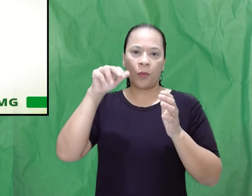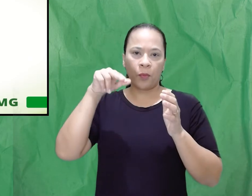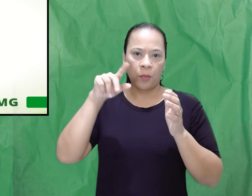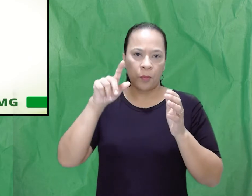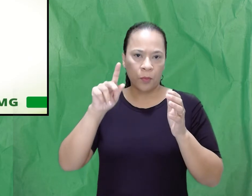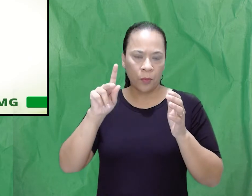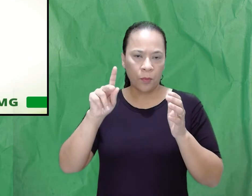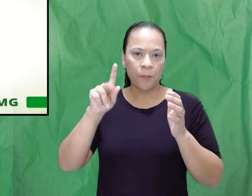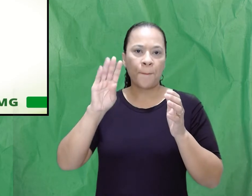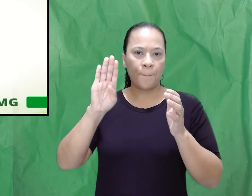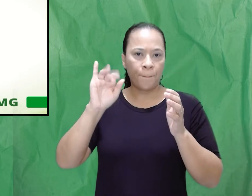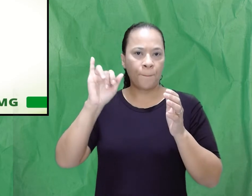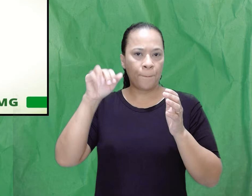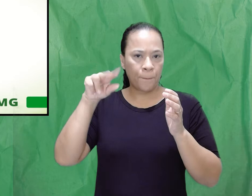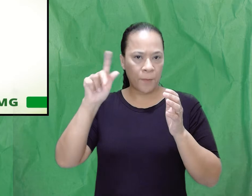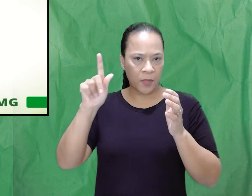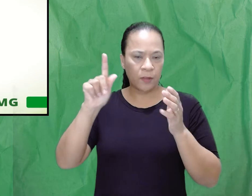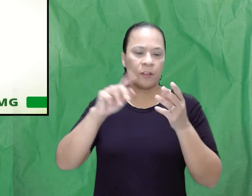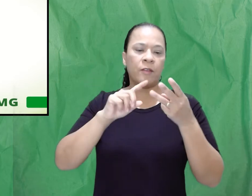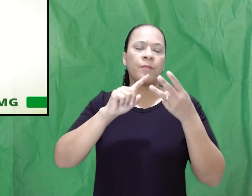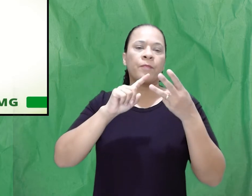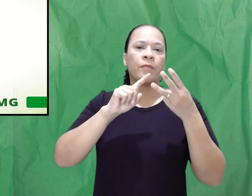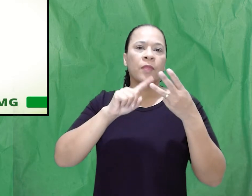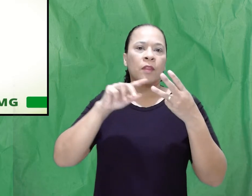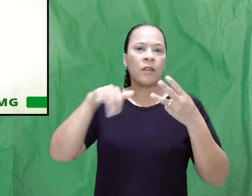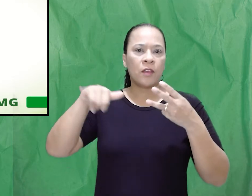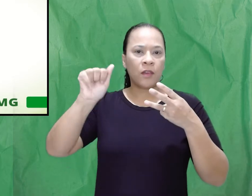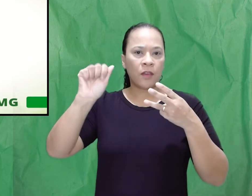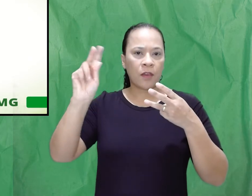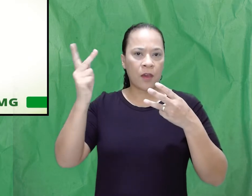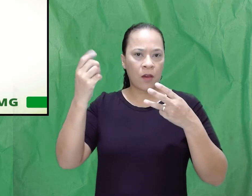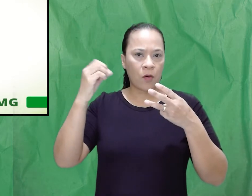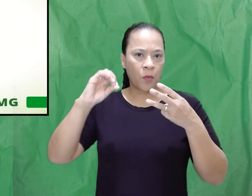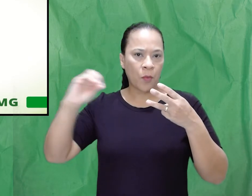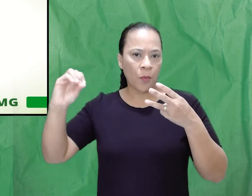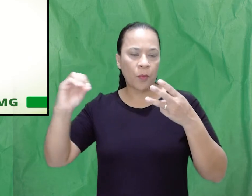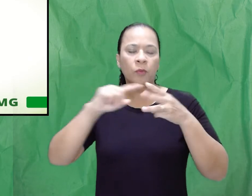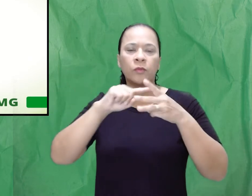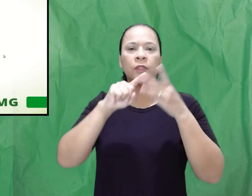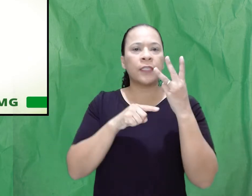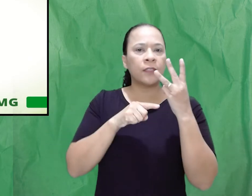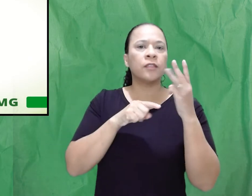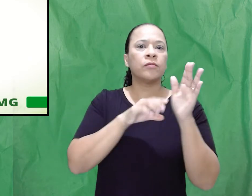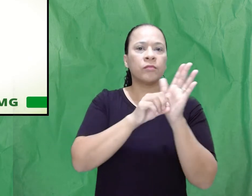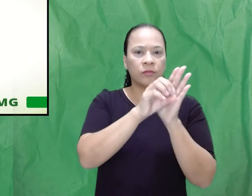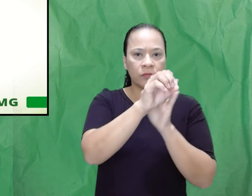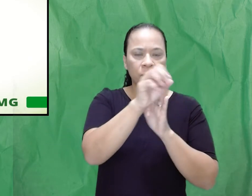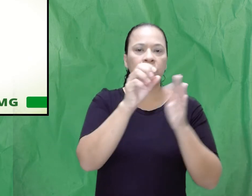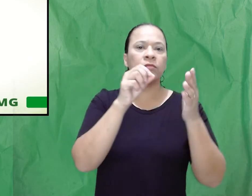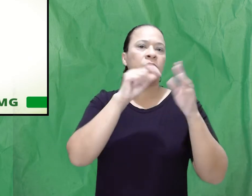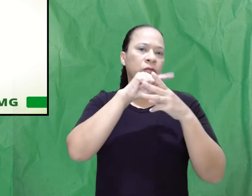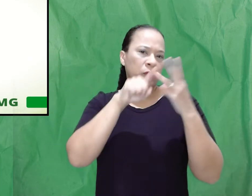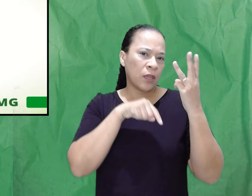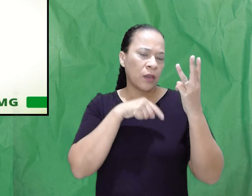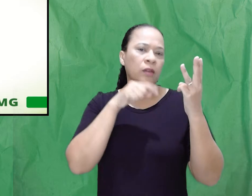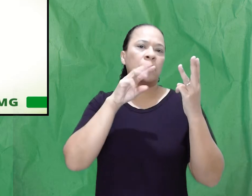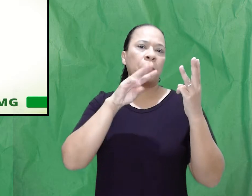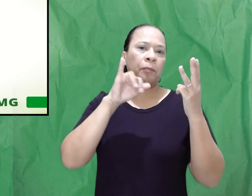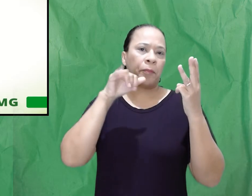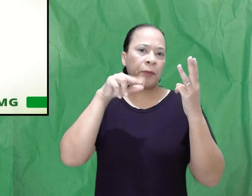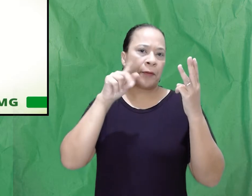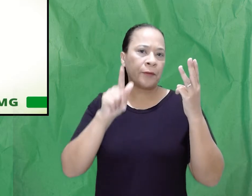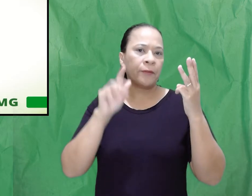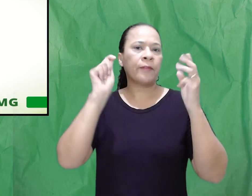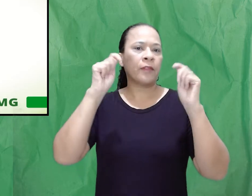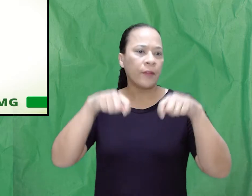Normalmente um site, tem alguns elementos que são bastante populares. Por exemplo, aqui eu tenho um cabeçalho do